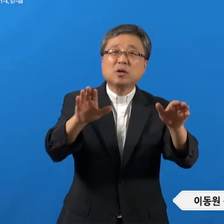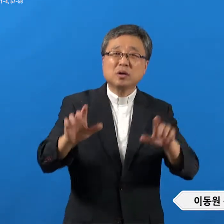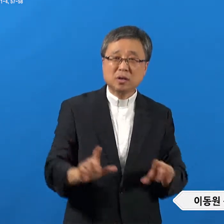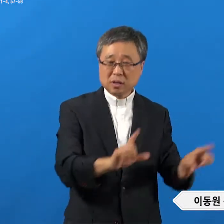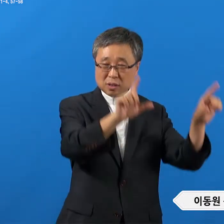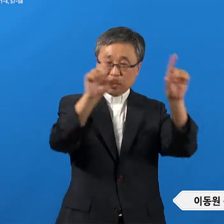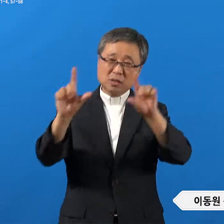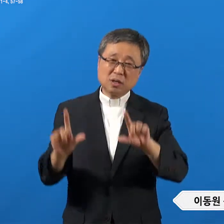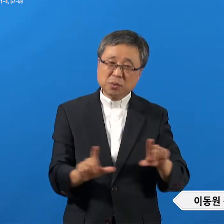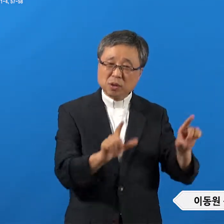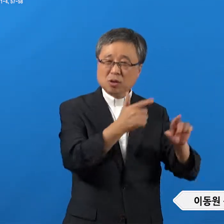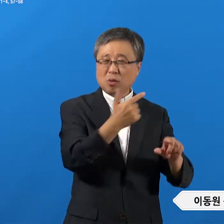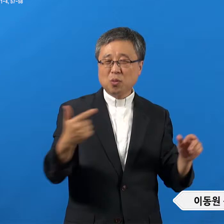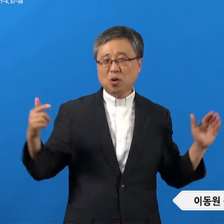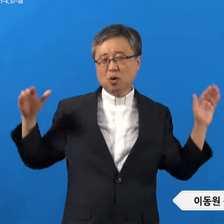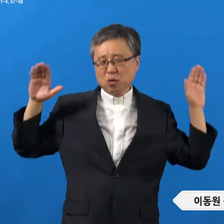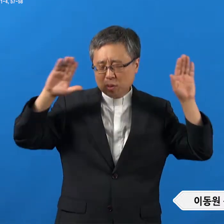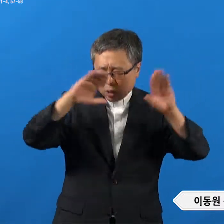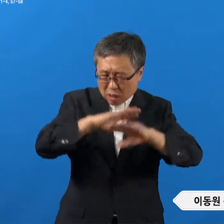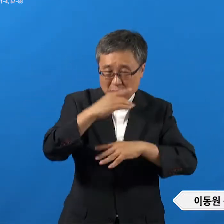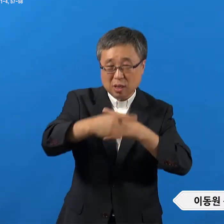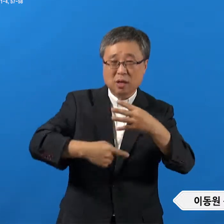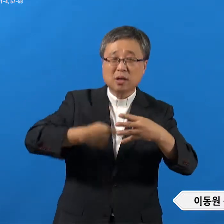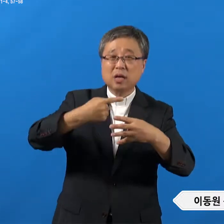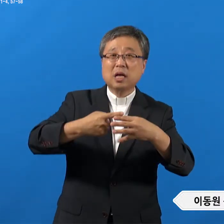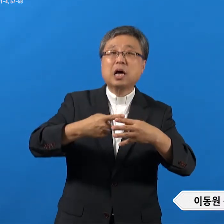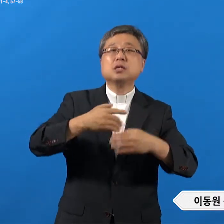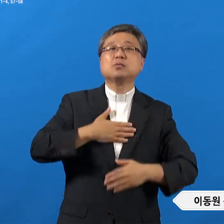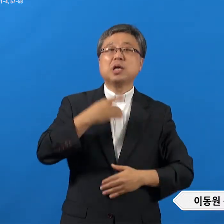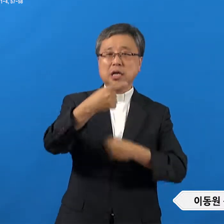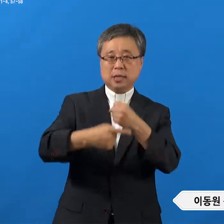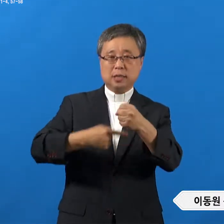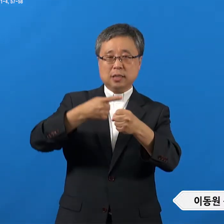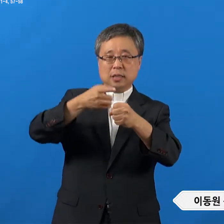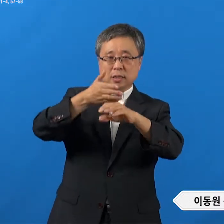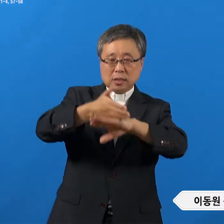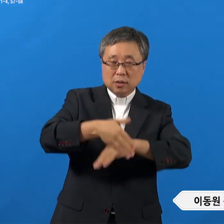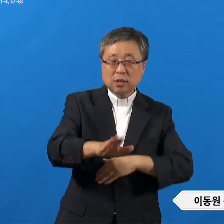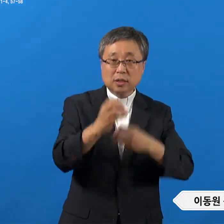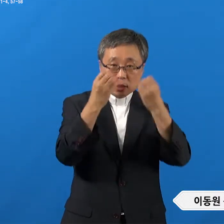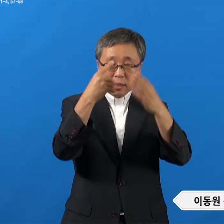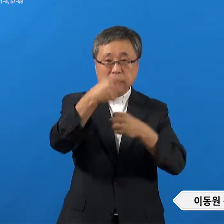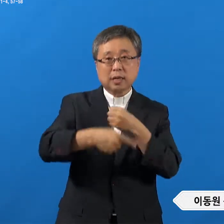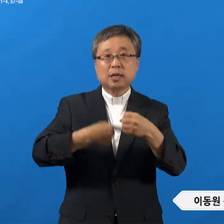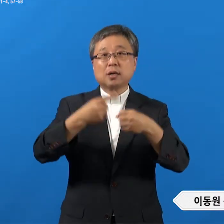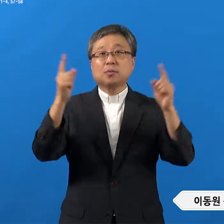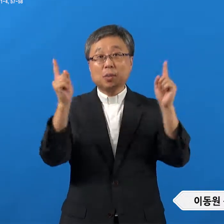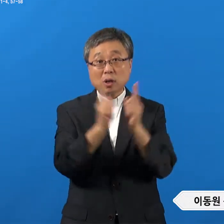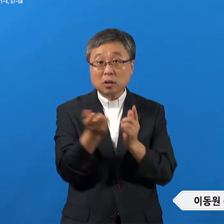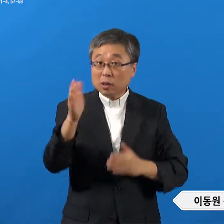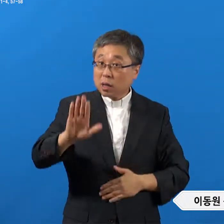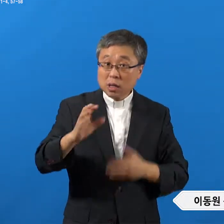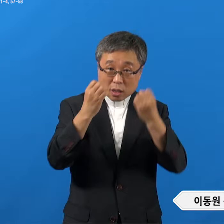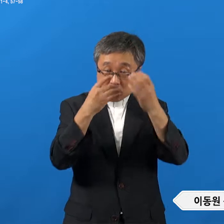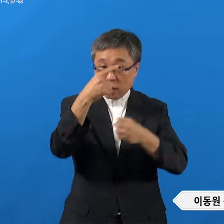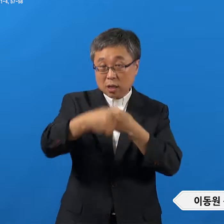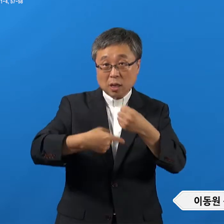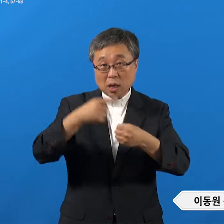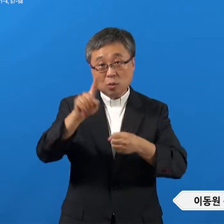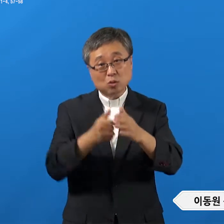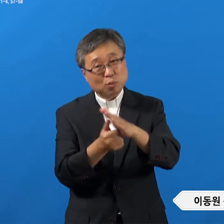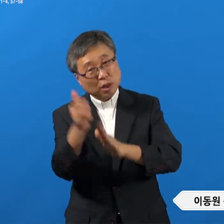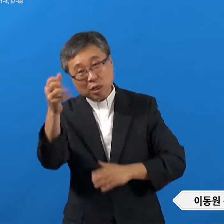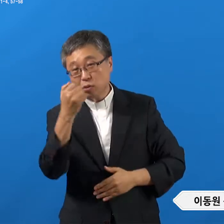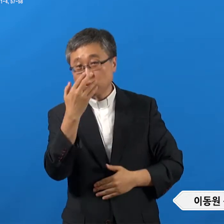삶이 회색빛처럼 어두워가던 계절 한 해가 저물어갑니다. 새해를 맞았습니다. 그러나 새해에 아무런 소망을 가질